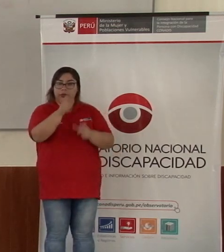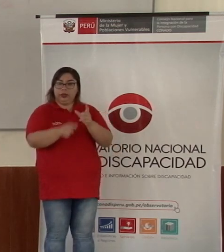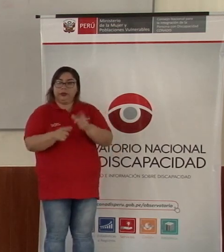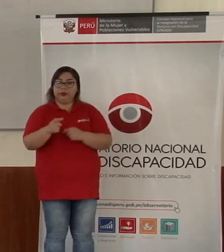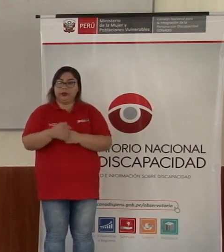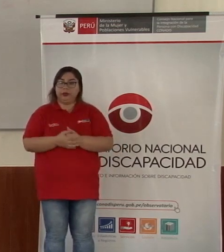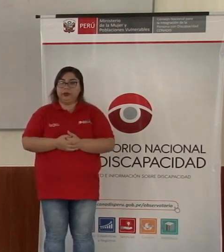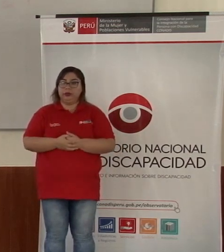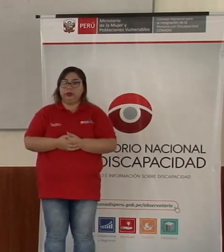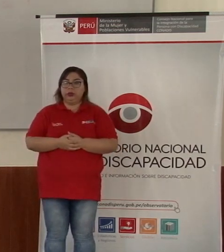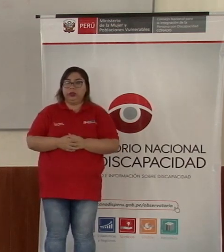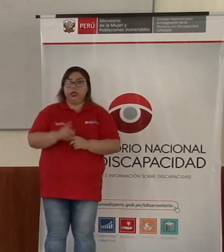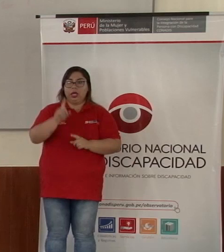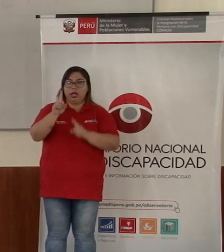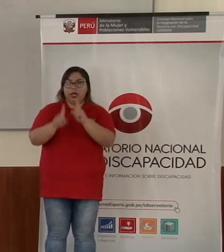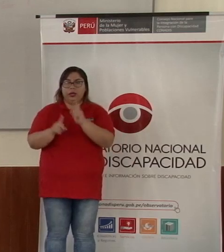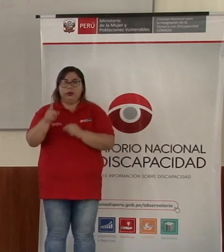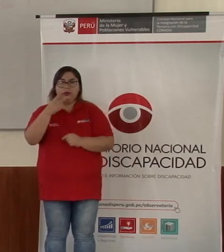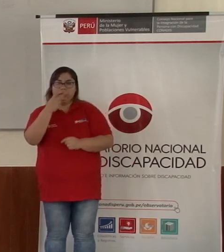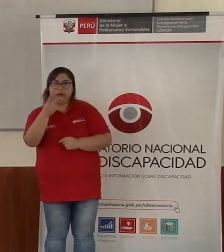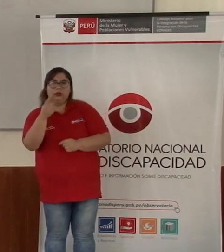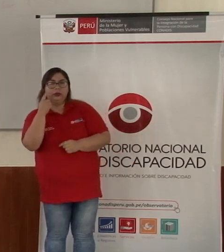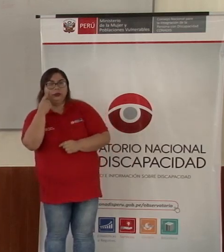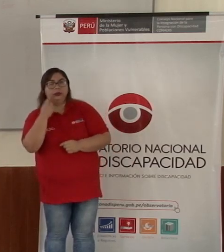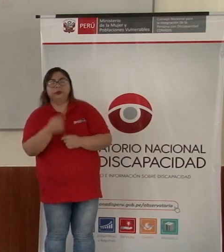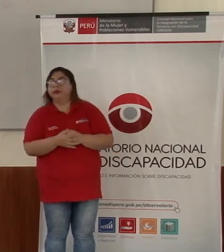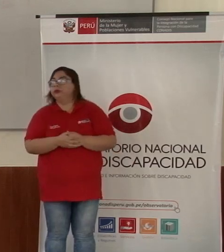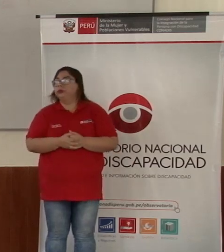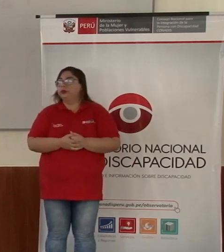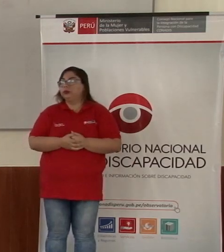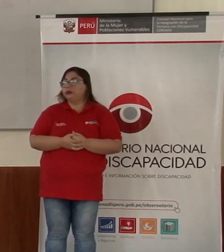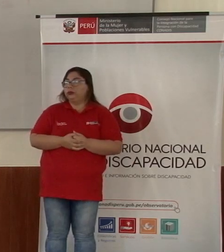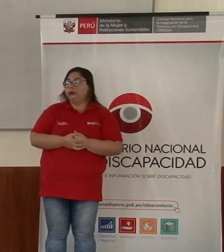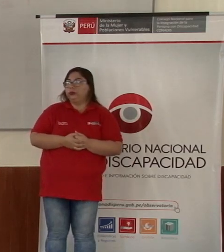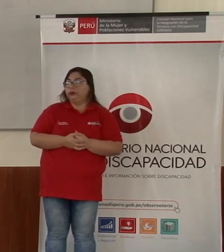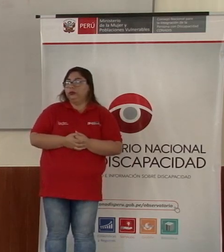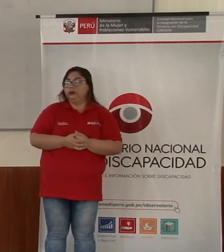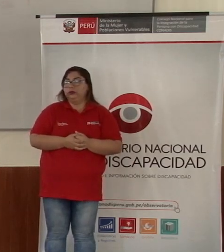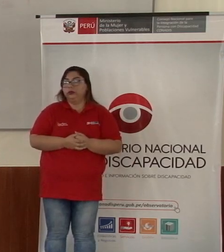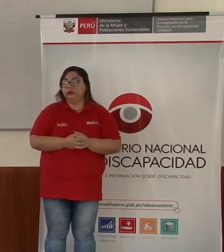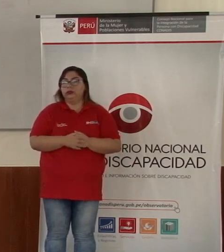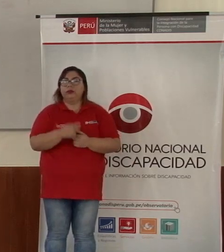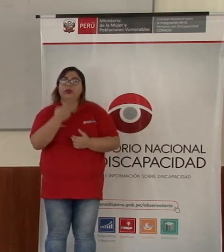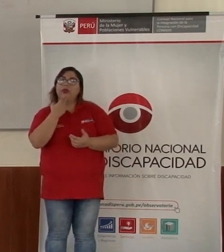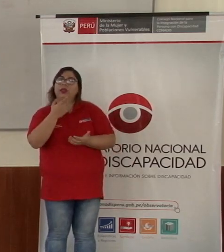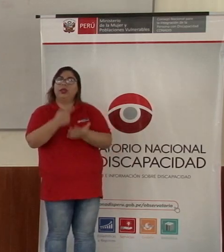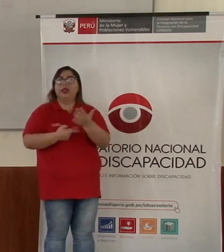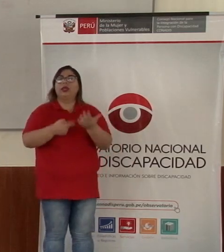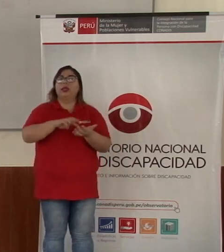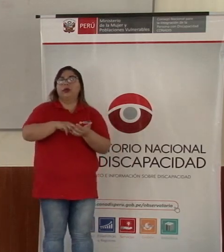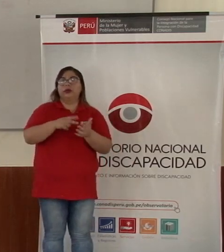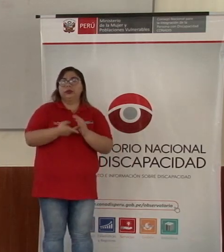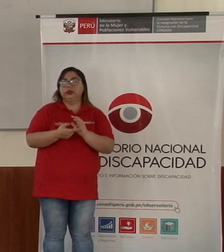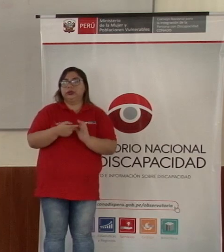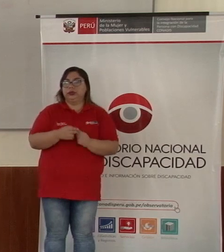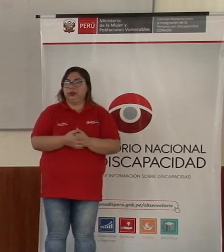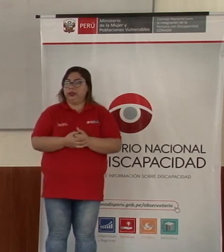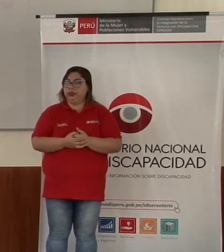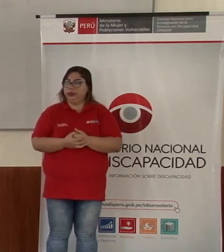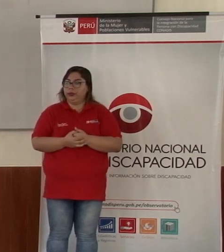¿Alguno de ustedes habrá escuchado la palabra interdicción, el interdictus? ¿En qué consistía la interdicción?